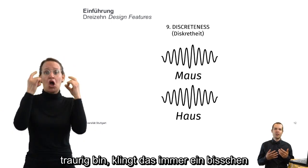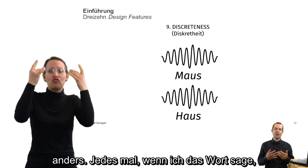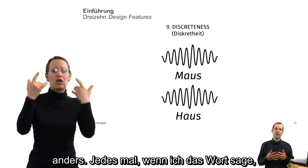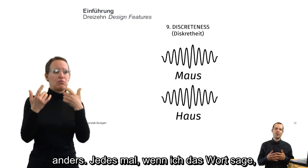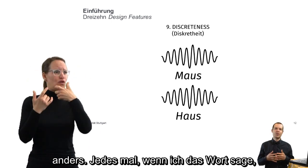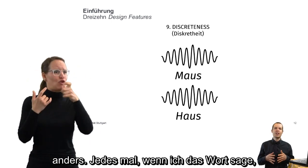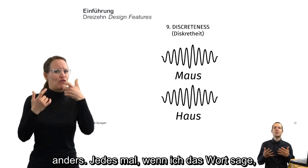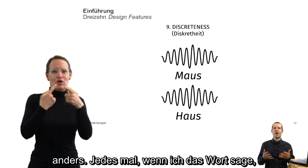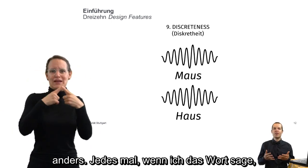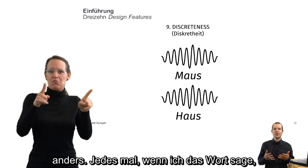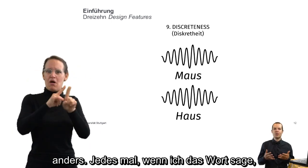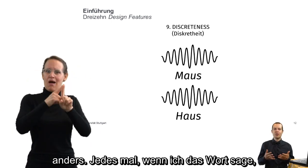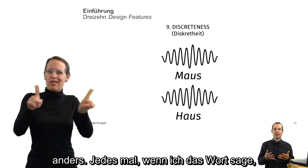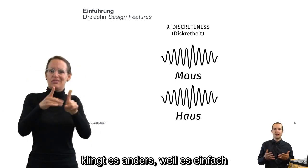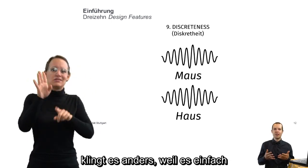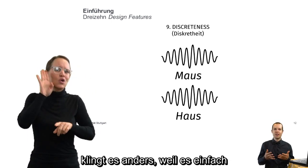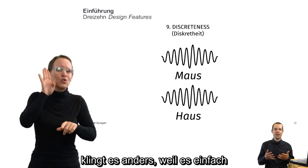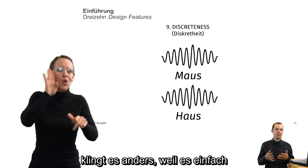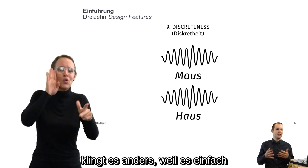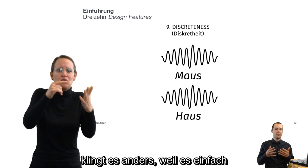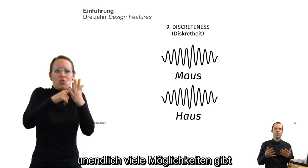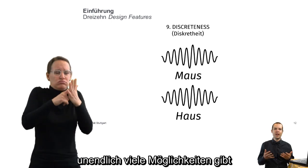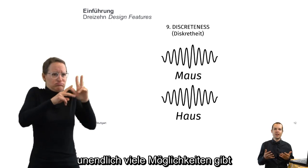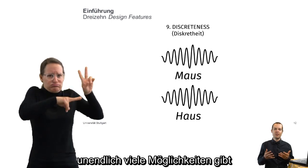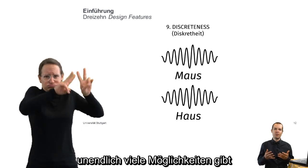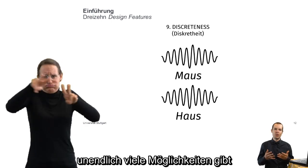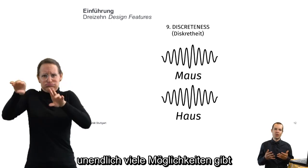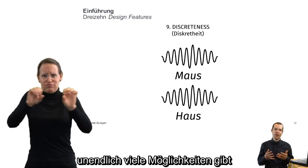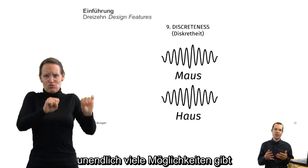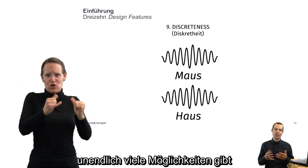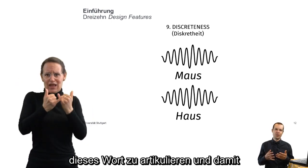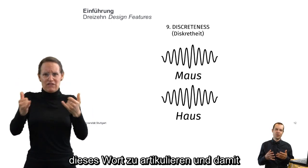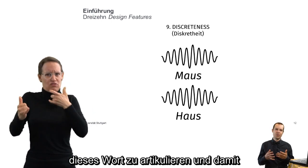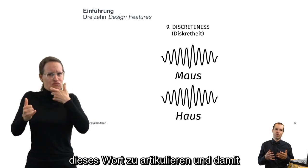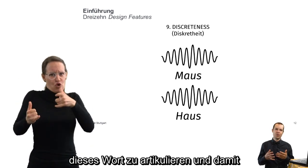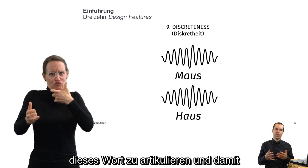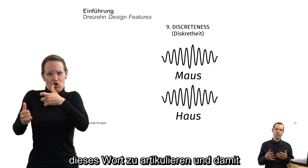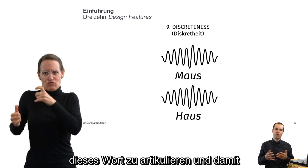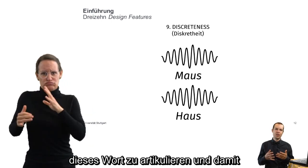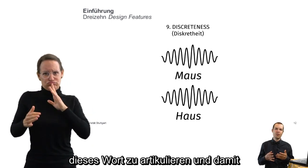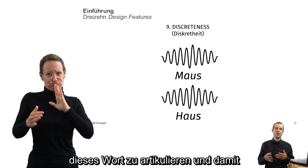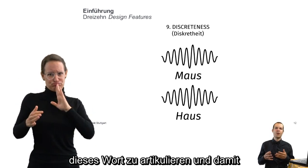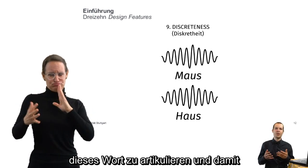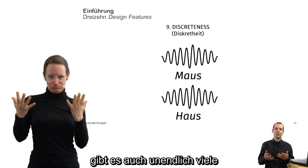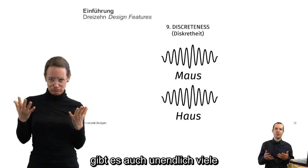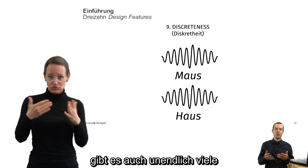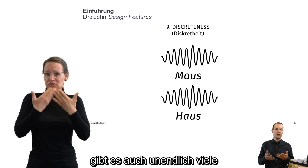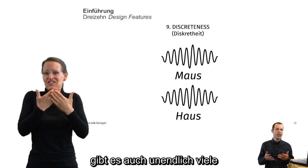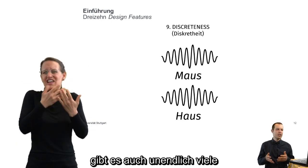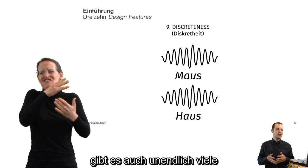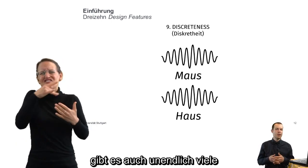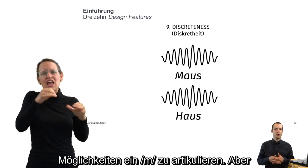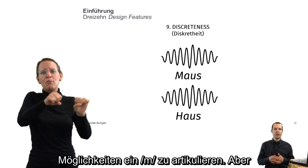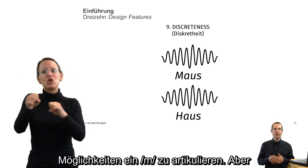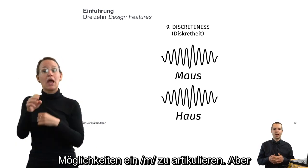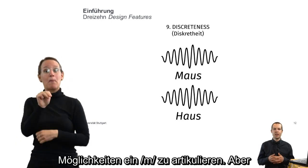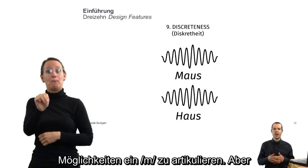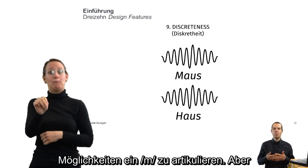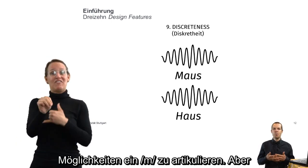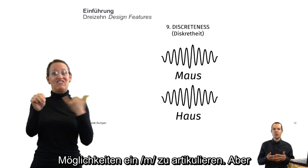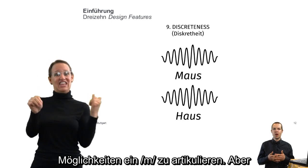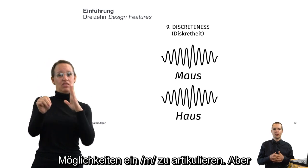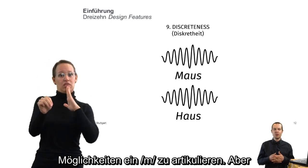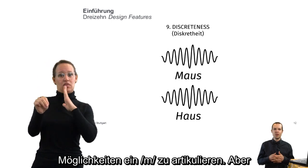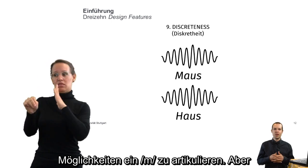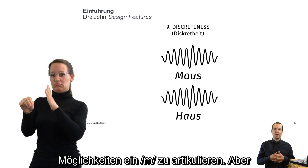klingt es immer ein bisschen anders. Und jedes Mal, wenn ich das Wort sage, klingt es anders, weil es einfach unendlich viele Möglichkeiten gibt, dieses Wort zu artikulieren. Und damit gibt es auch unendlich viele Möglichkeiten,